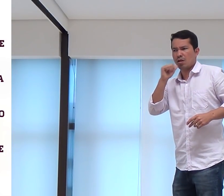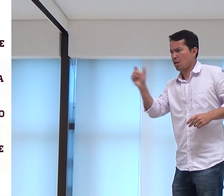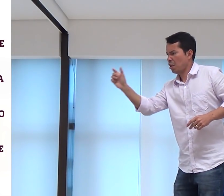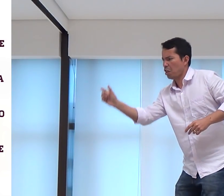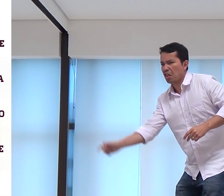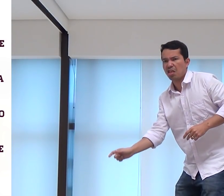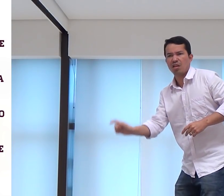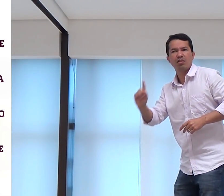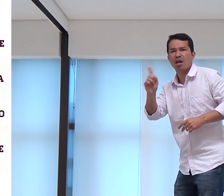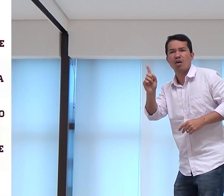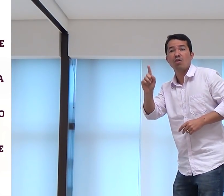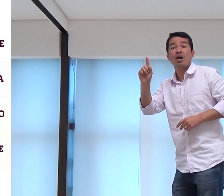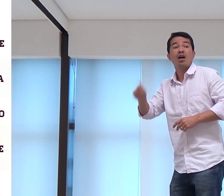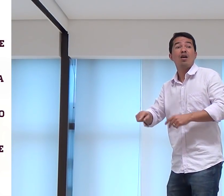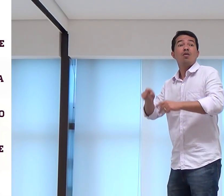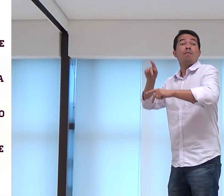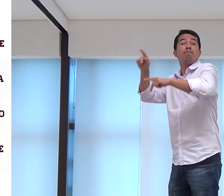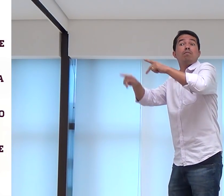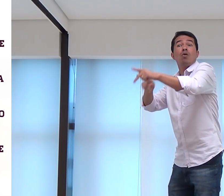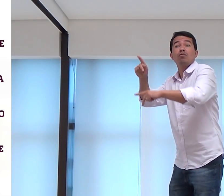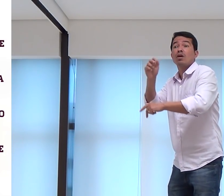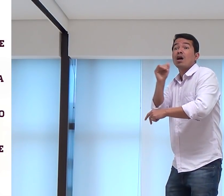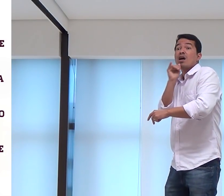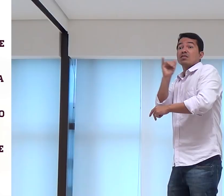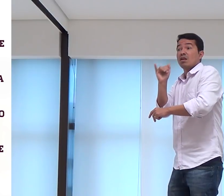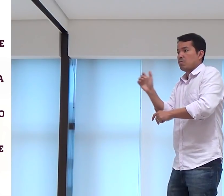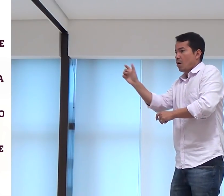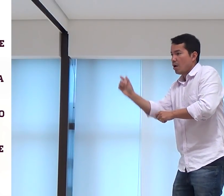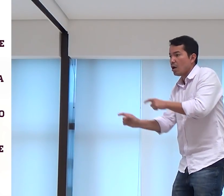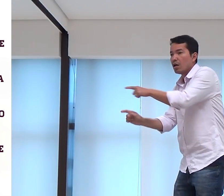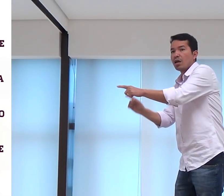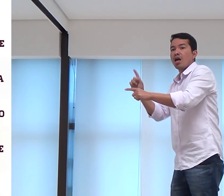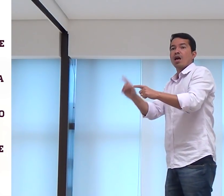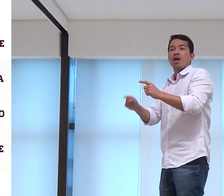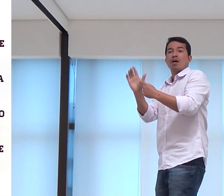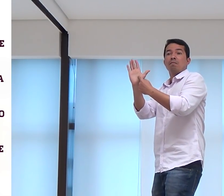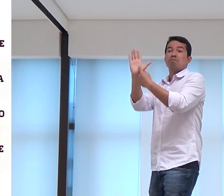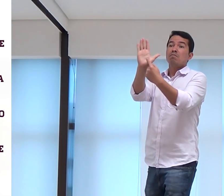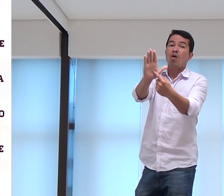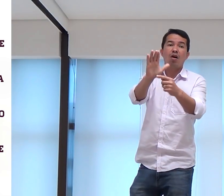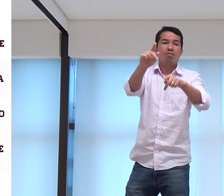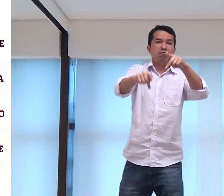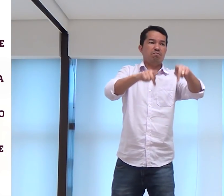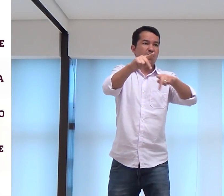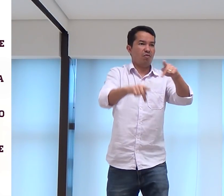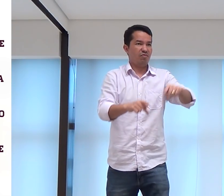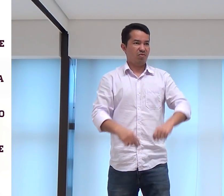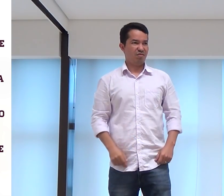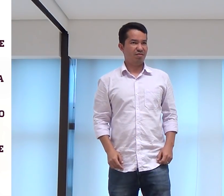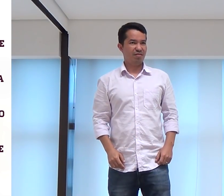judeu. Não é uma mulher, literalmente uma mulher. Não. Ela simbolizava o povo de